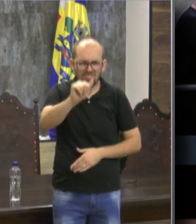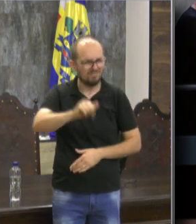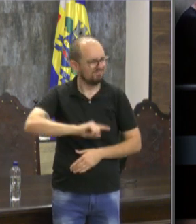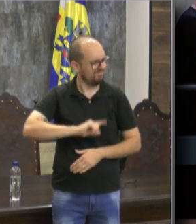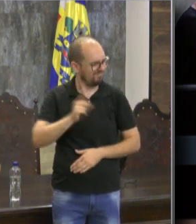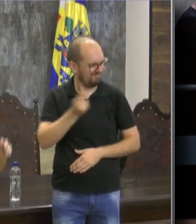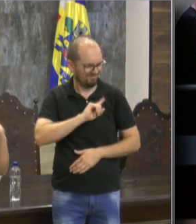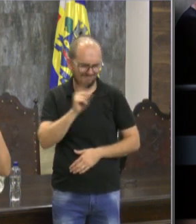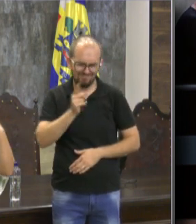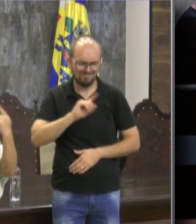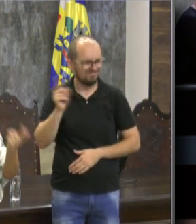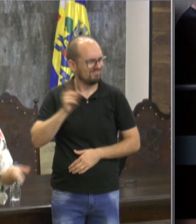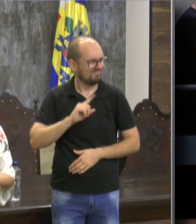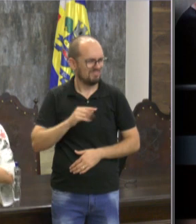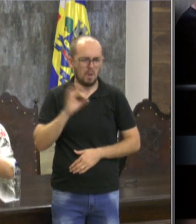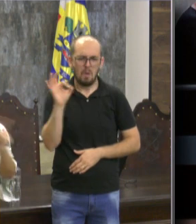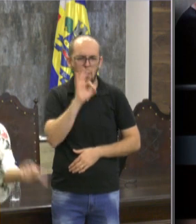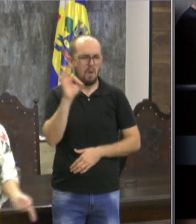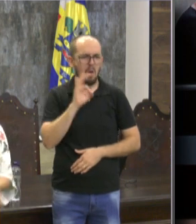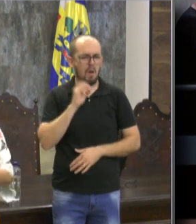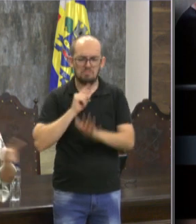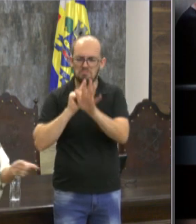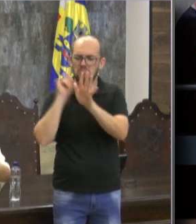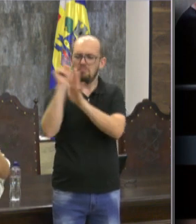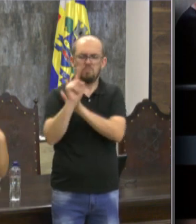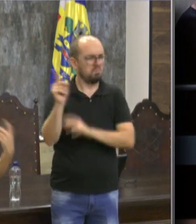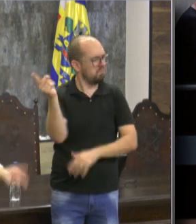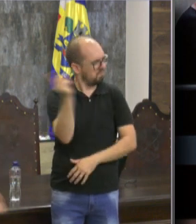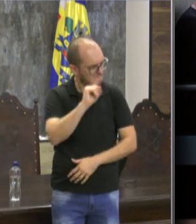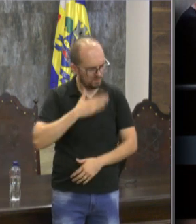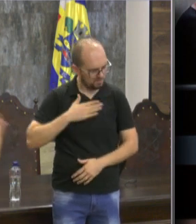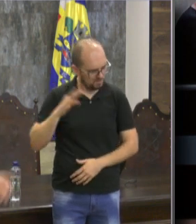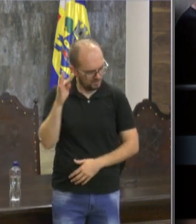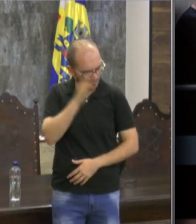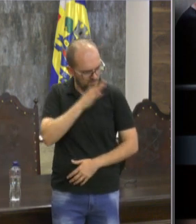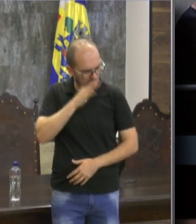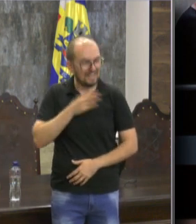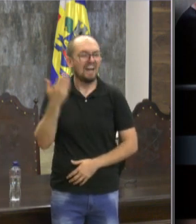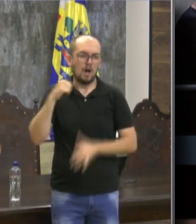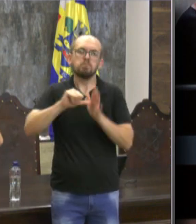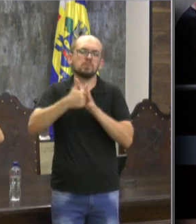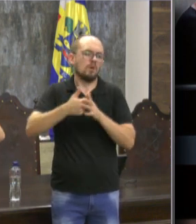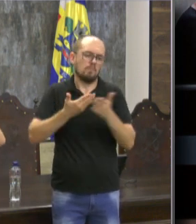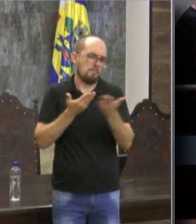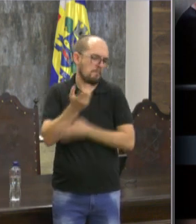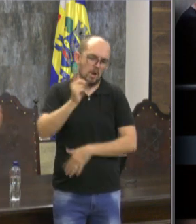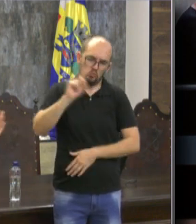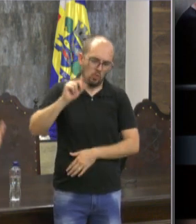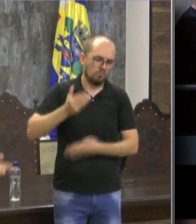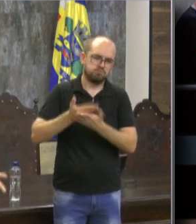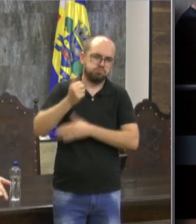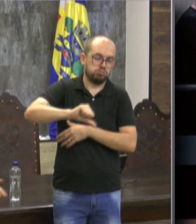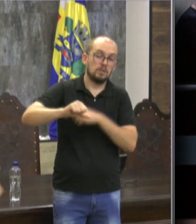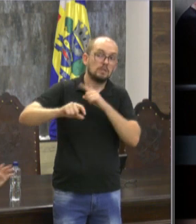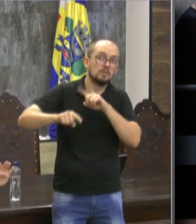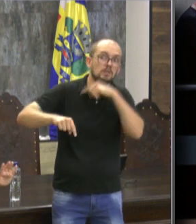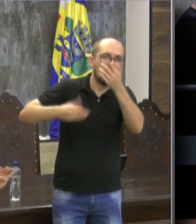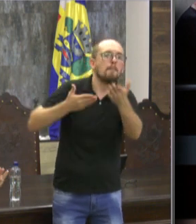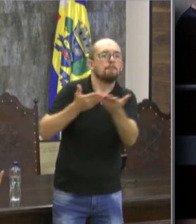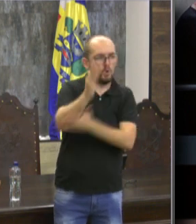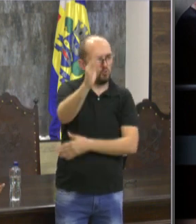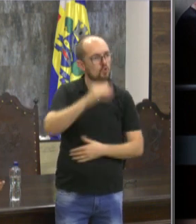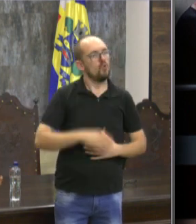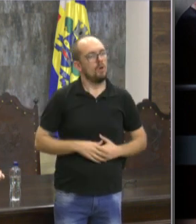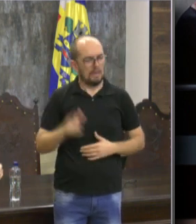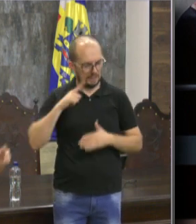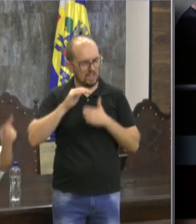isso, né? Que primeira vez que ela prestou, ela não conseguiu, ela sofreu muito e depois ela entrou. Então, ela tem a guia intérprete, mas ela está lá